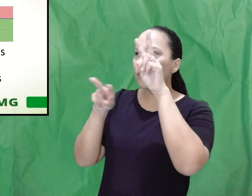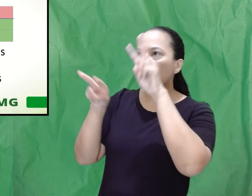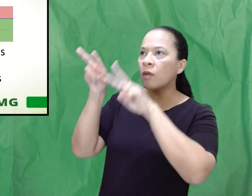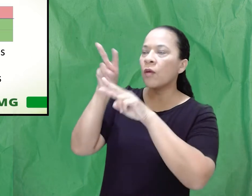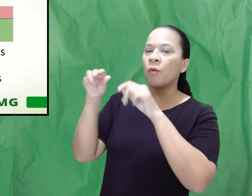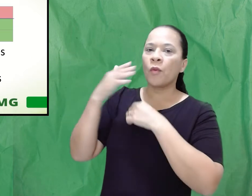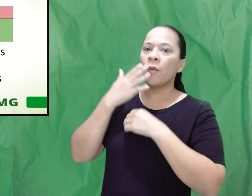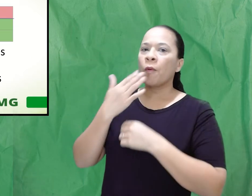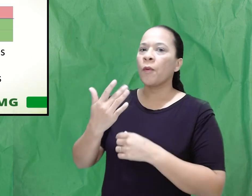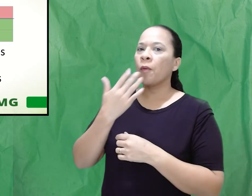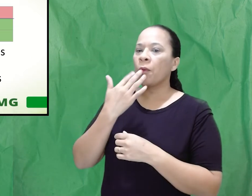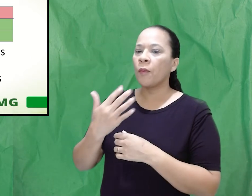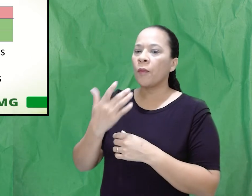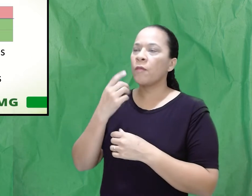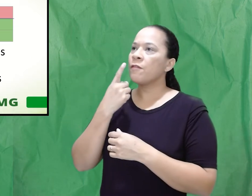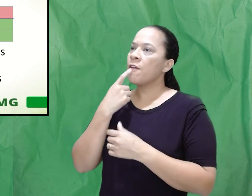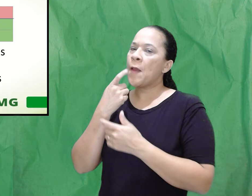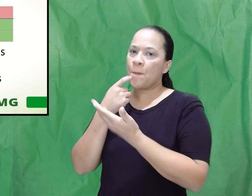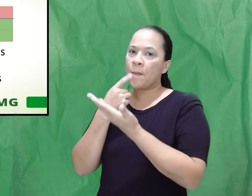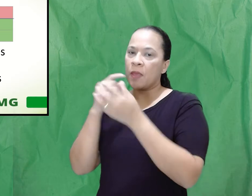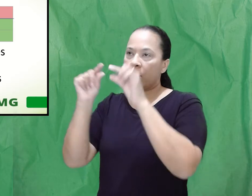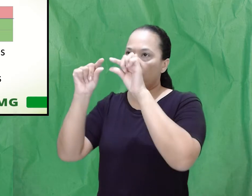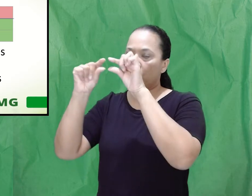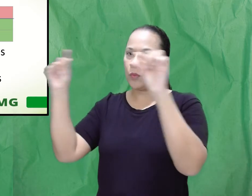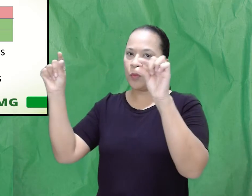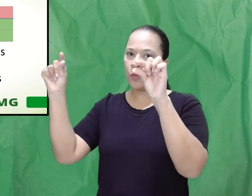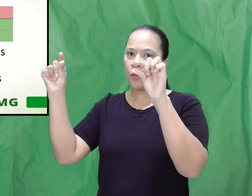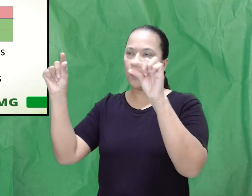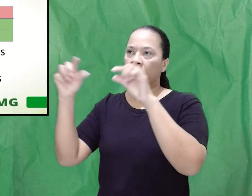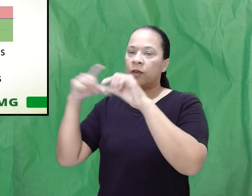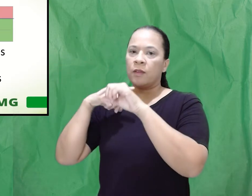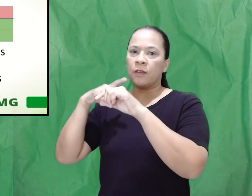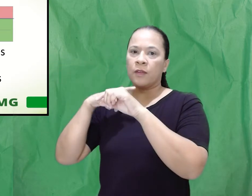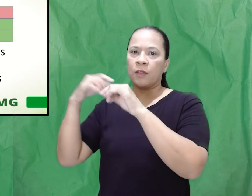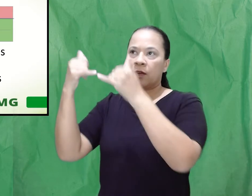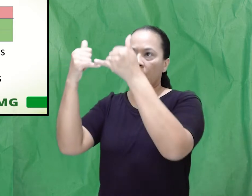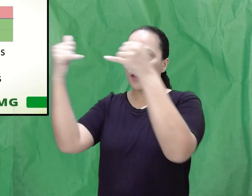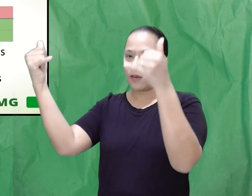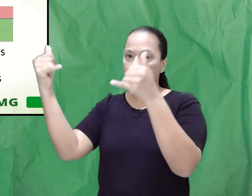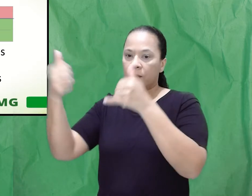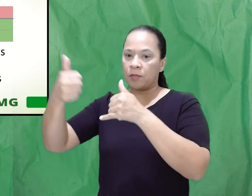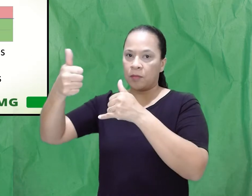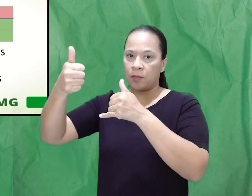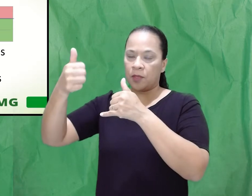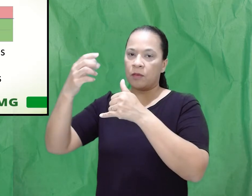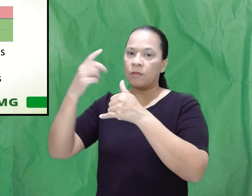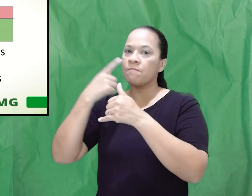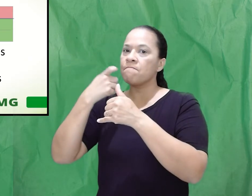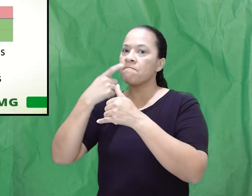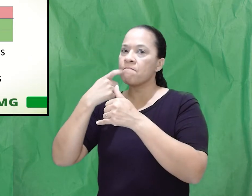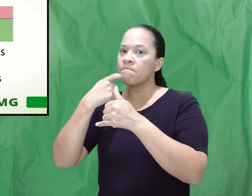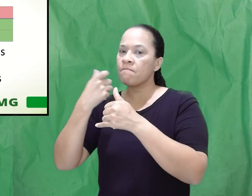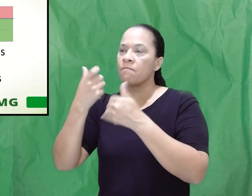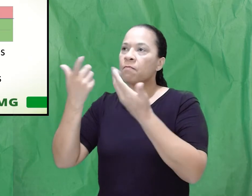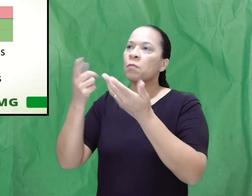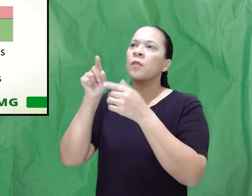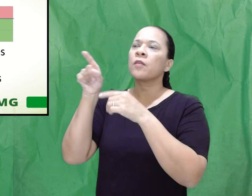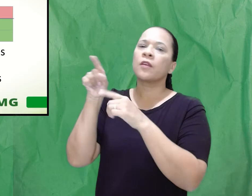cor próximo de vermelho aí. Então, qual é o problema relacionado a esse tipo de layout tabular, que era